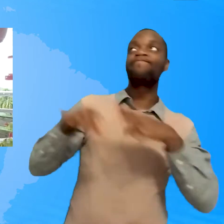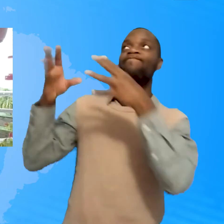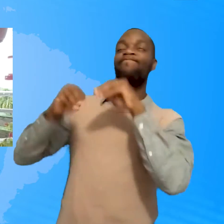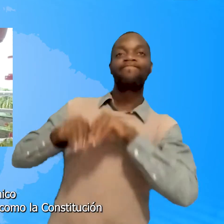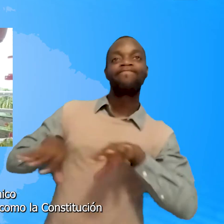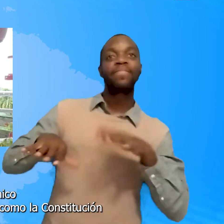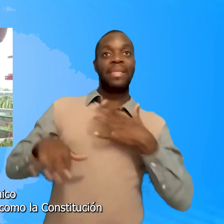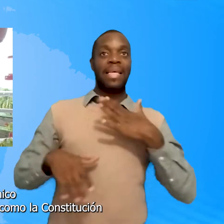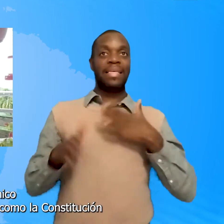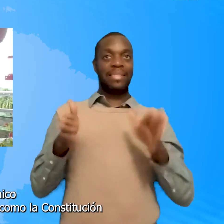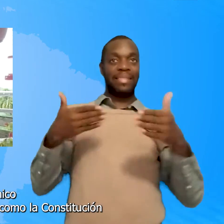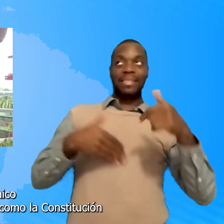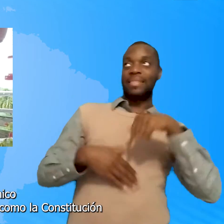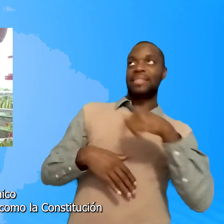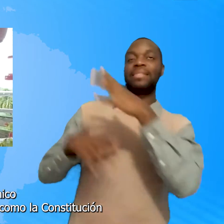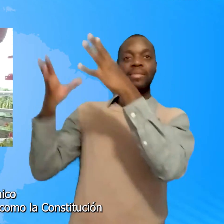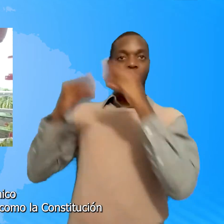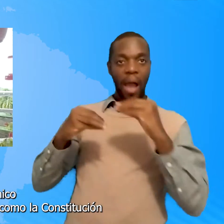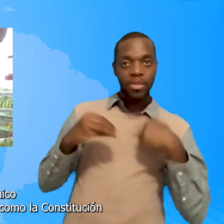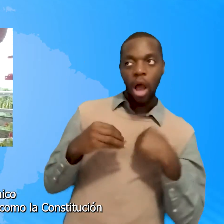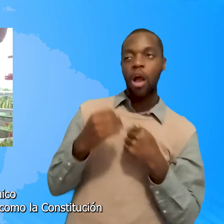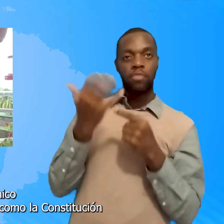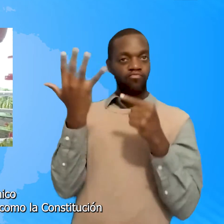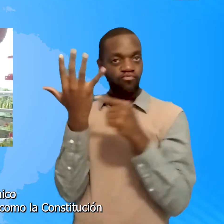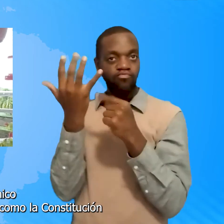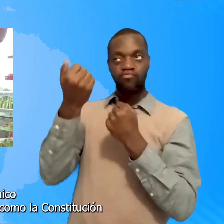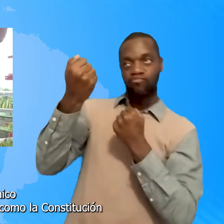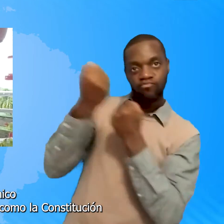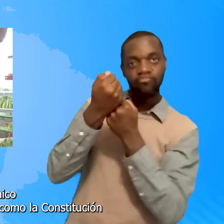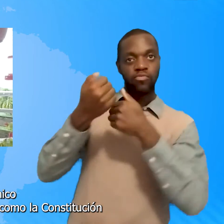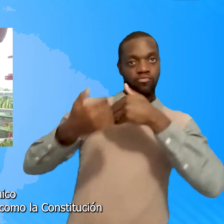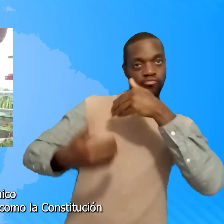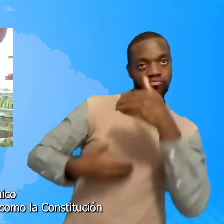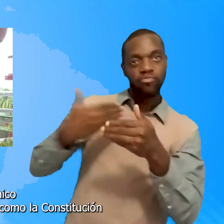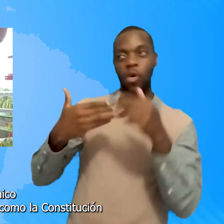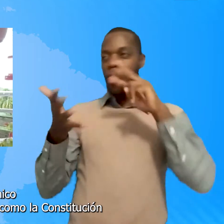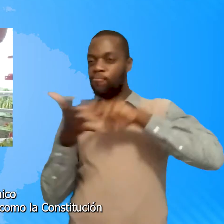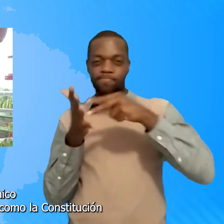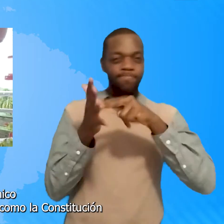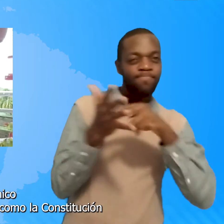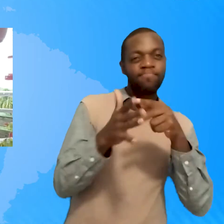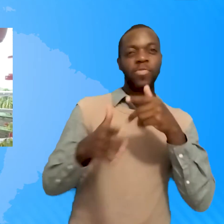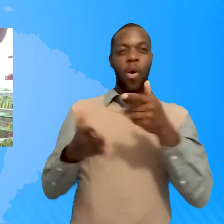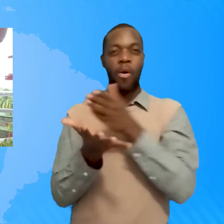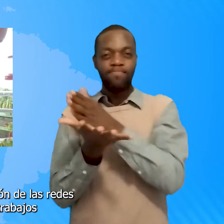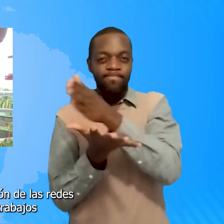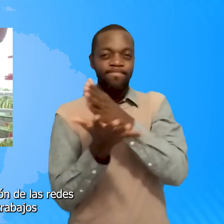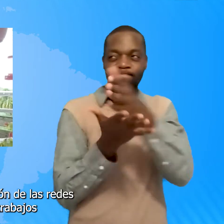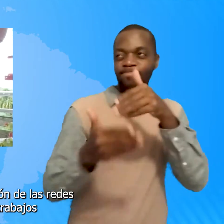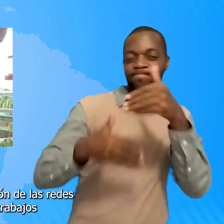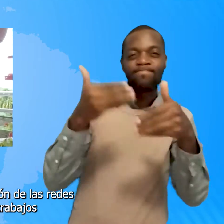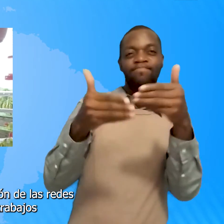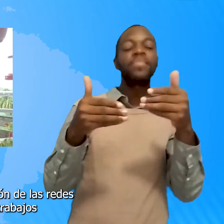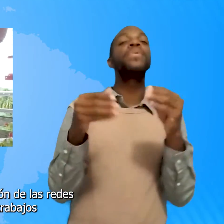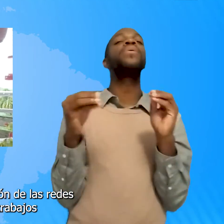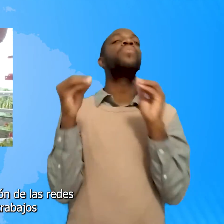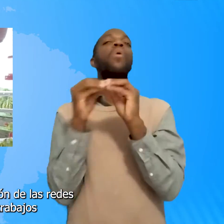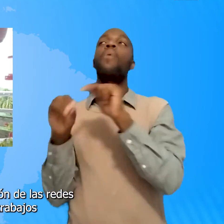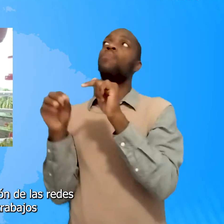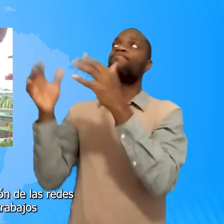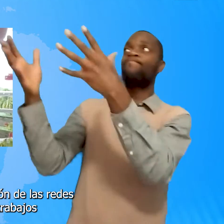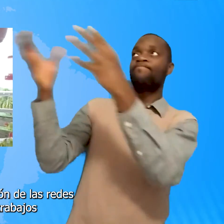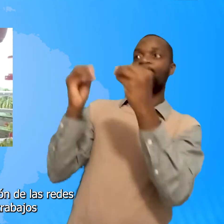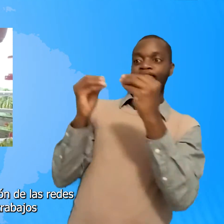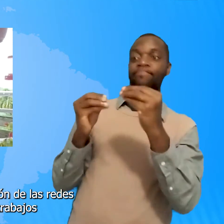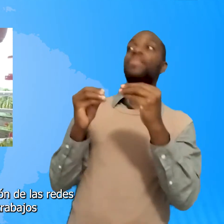soporte técnico y apoyo estratégico, como la constitución y la formalización de